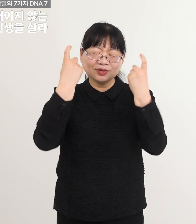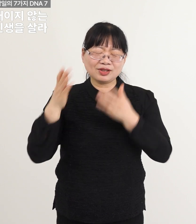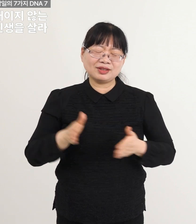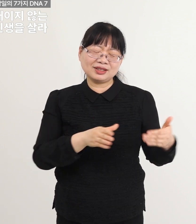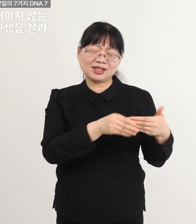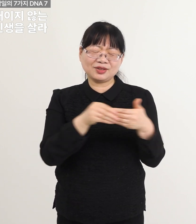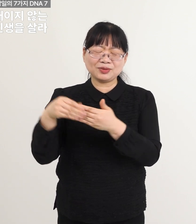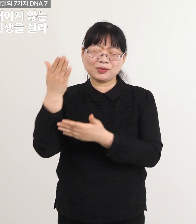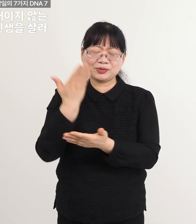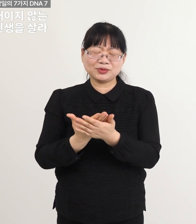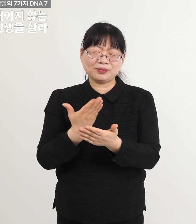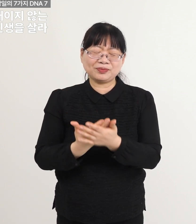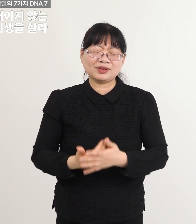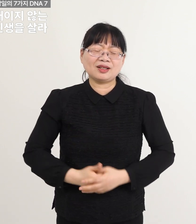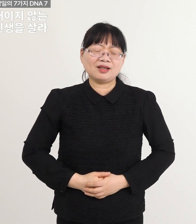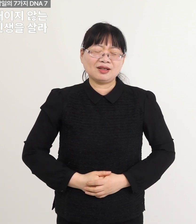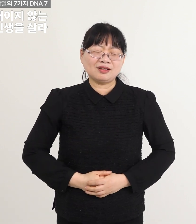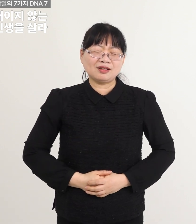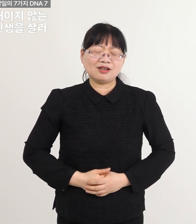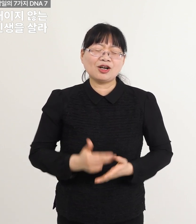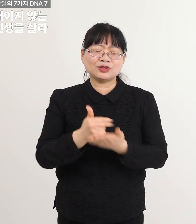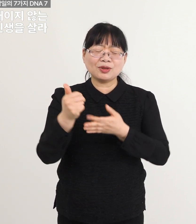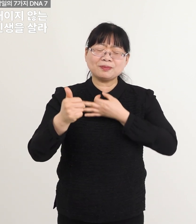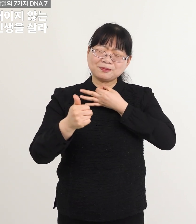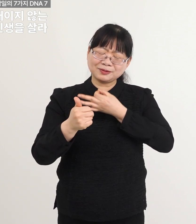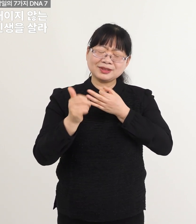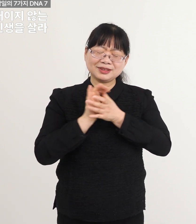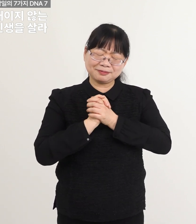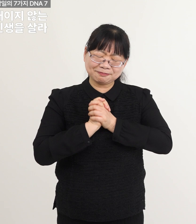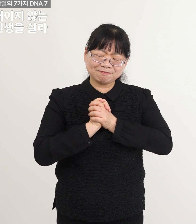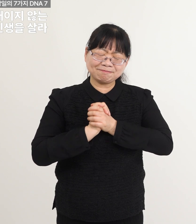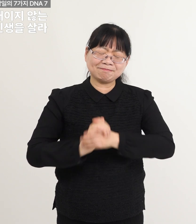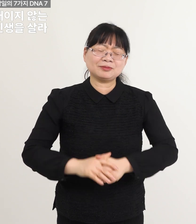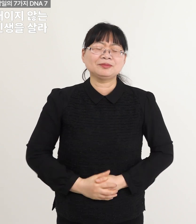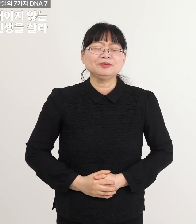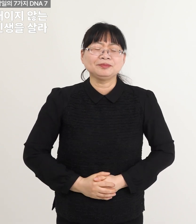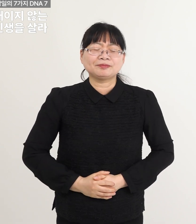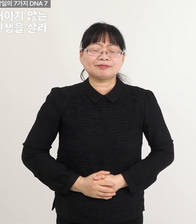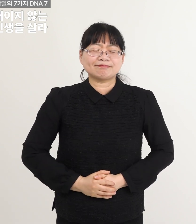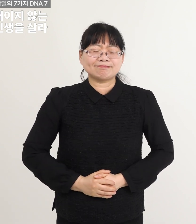제 순례길을 이끌어 주시옵소서. 한번 주여 부른 다음에 기도합시다.